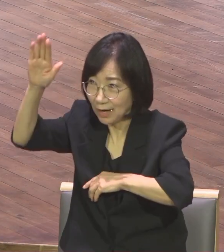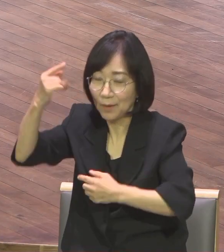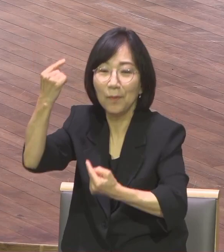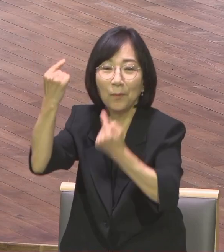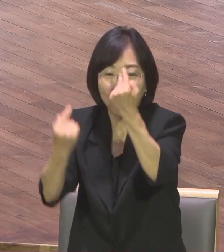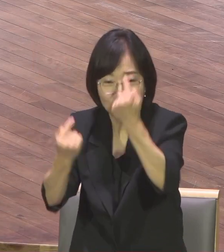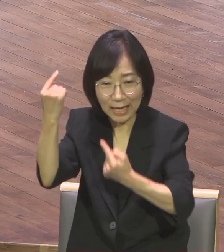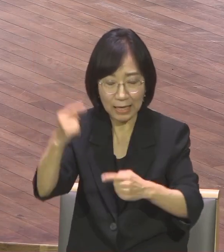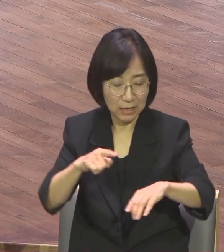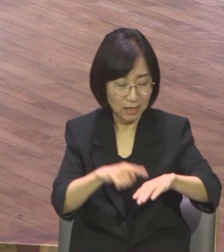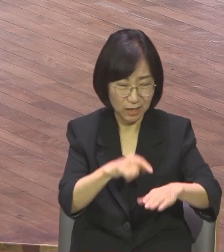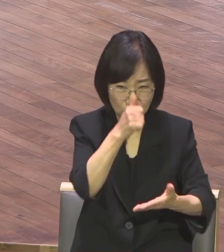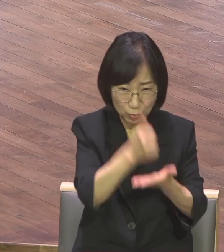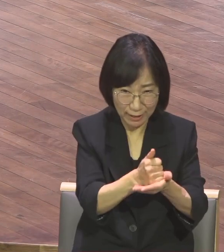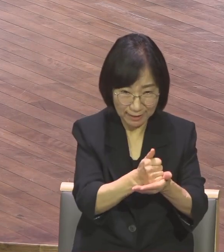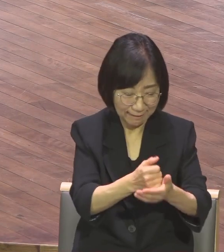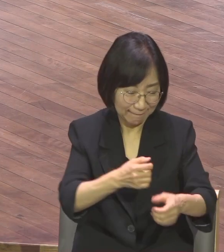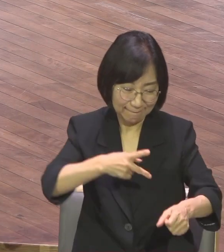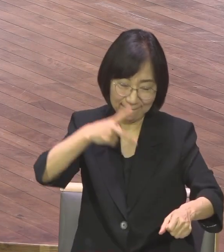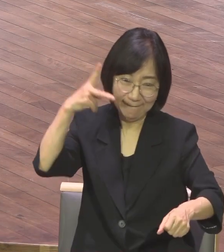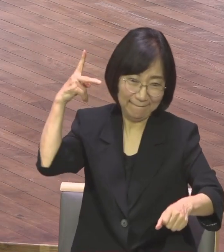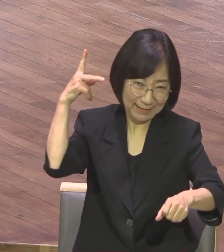될 긴급한 사명이 바로 뭐냐?